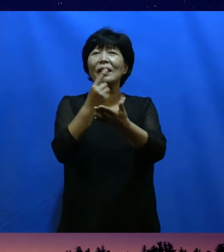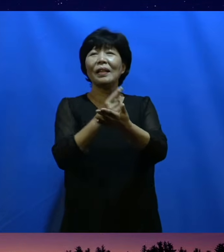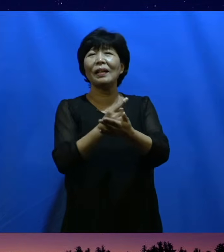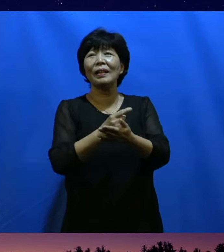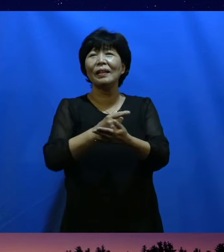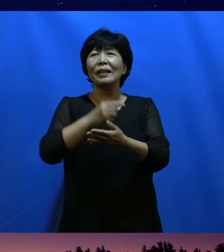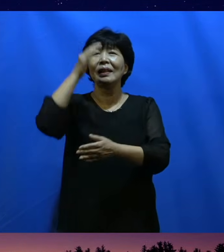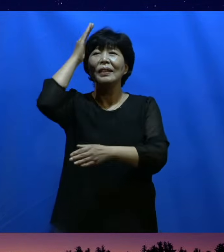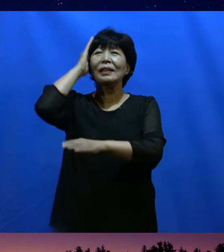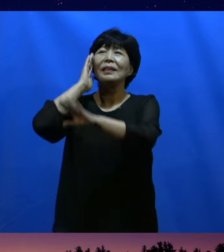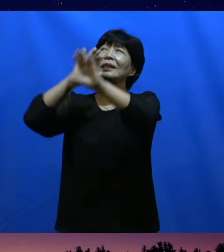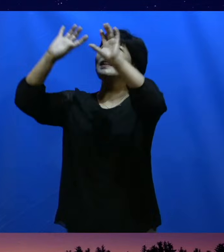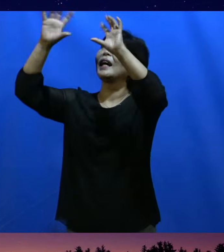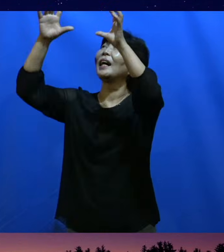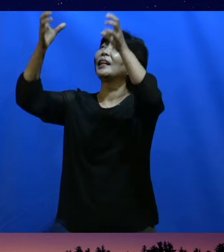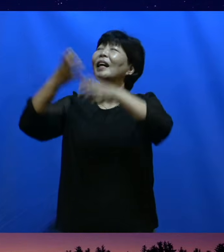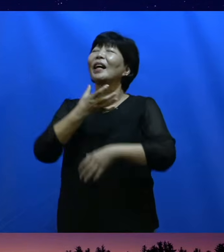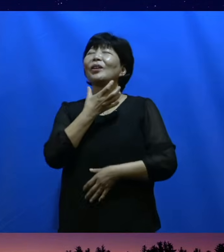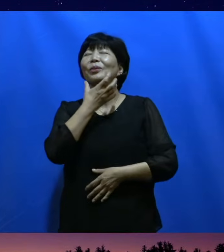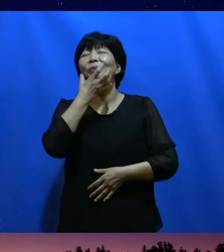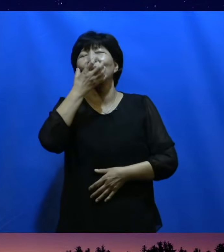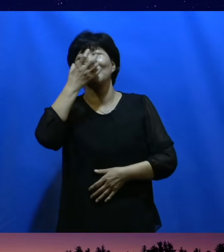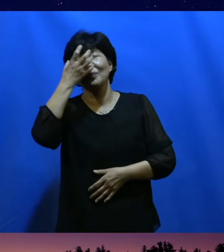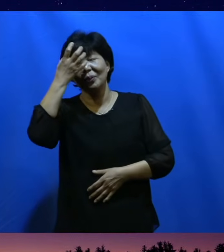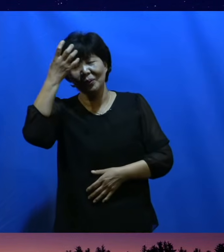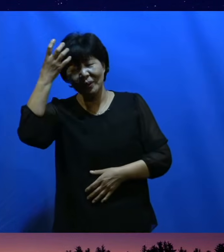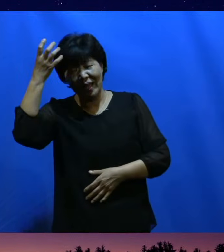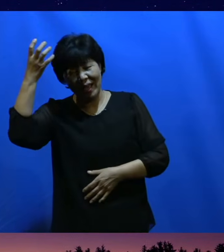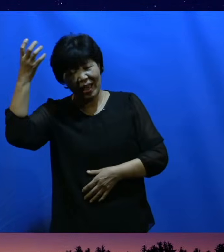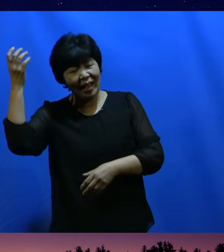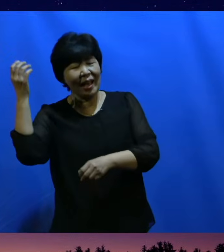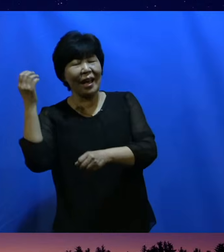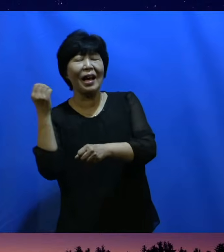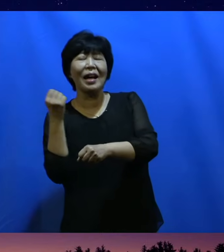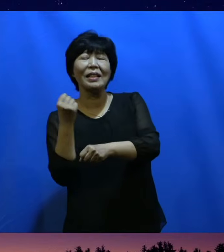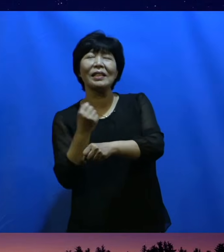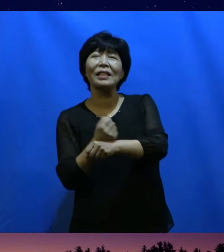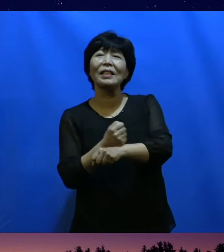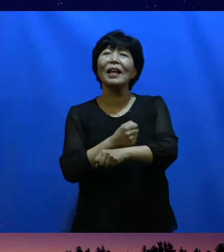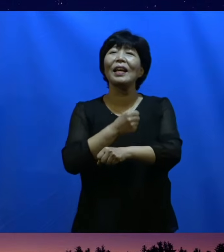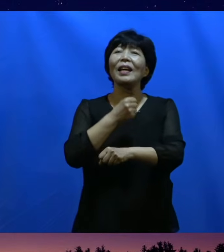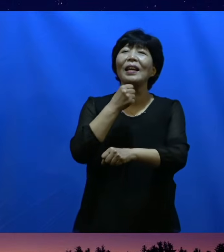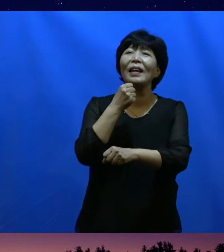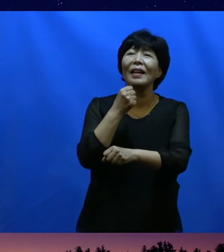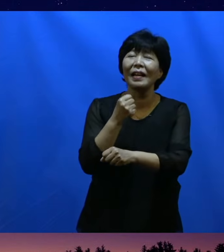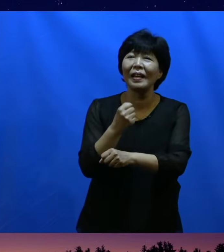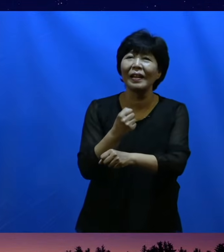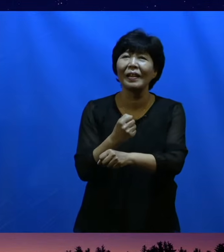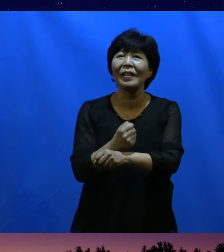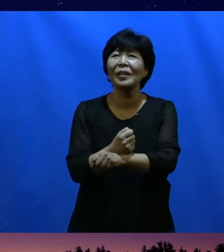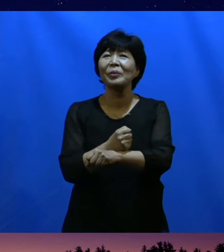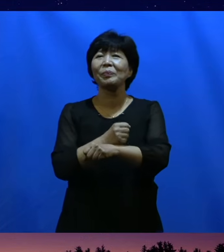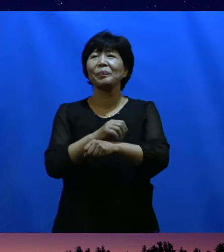찾아오셔서 그 나라 꿈꾸게 하시네.